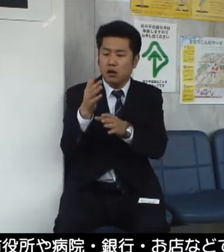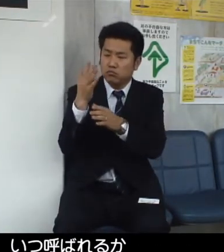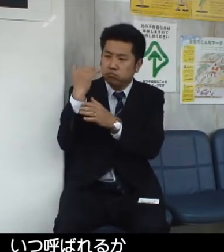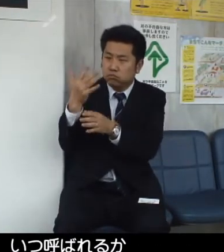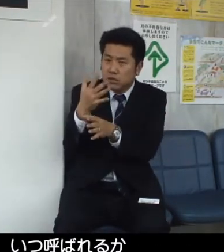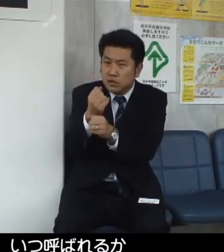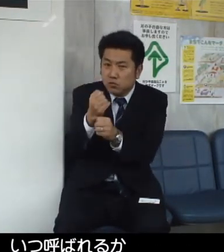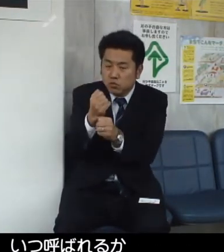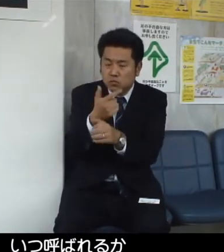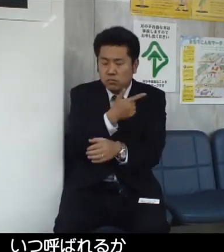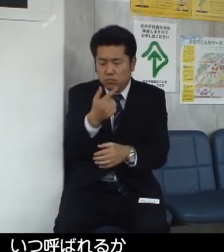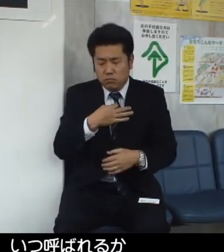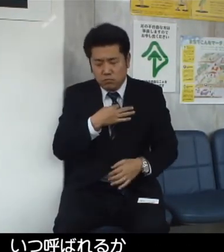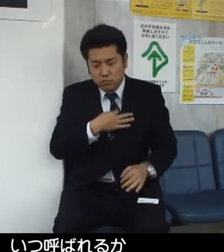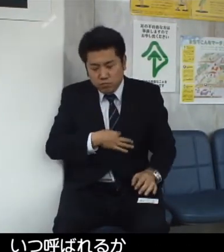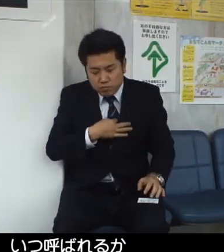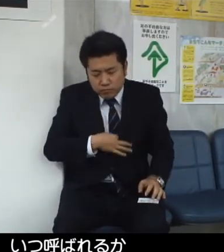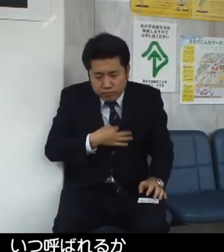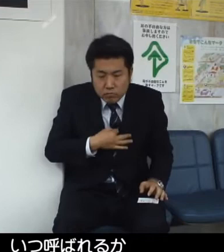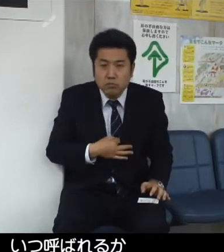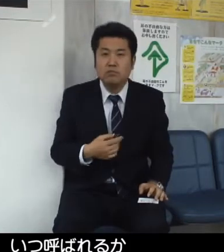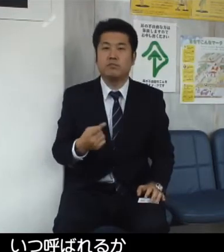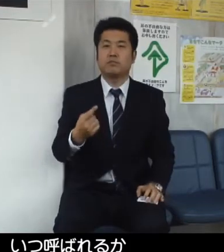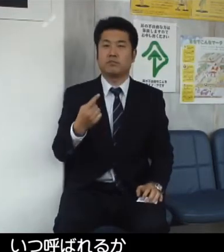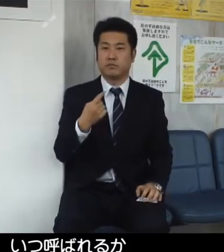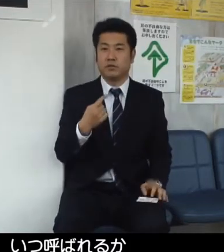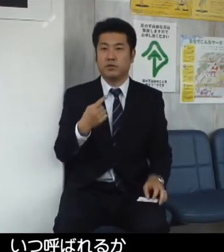いつ呼ばれるかとても不安を感じています。